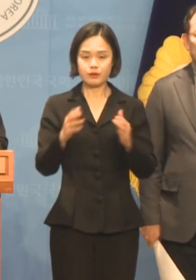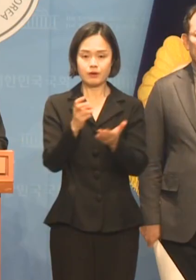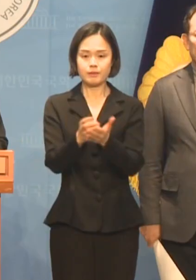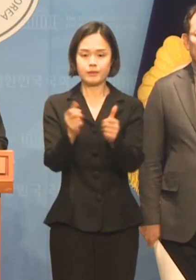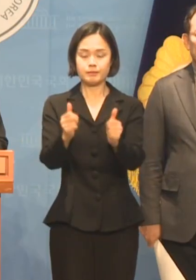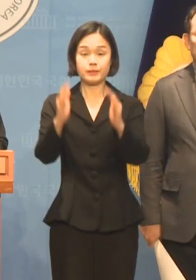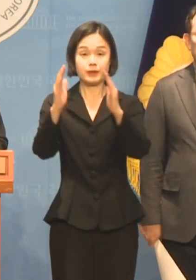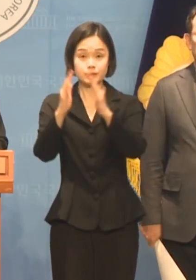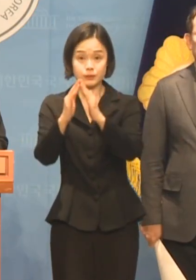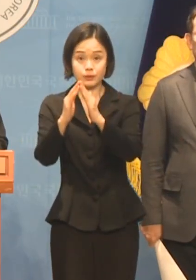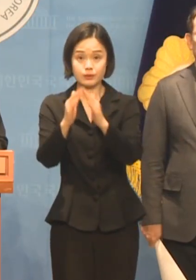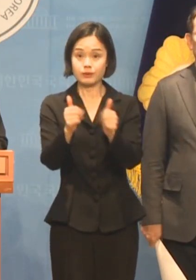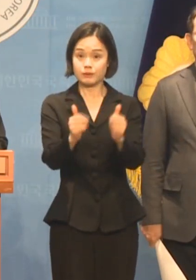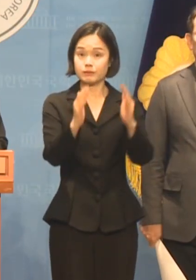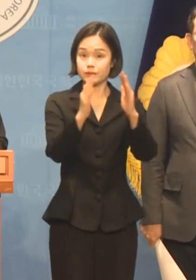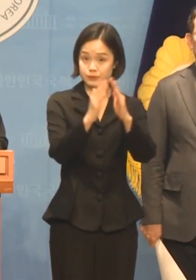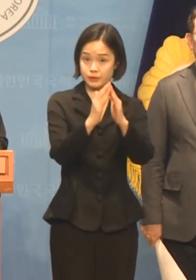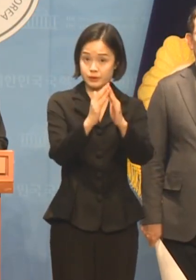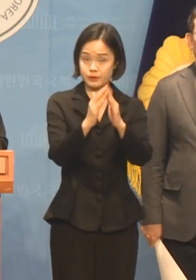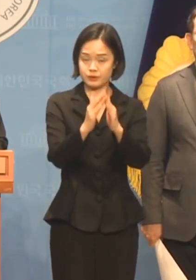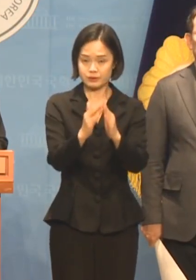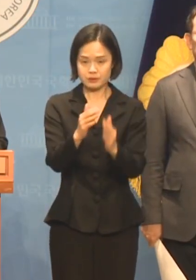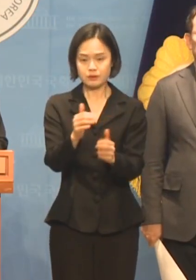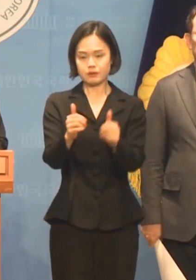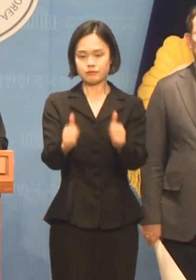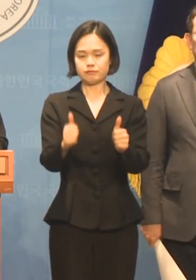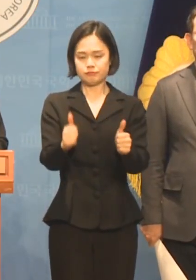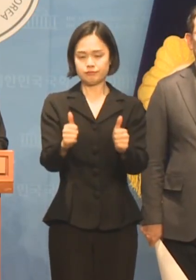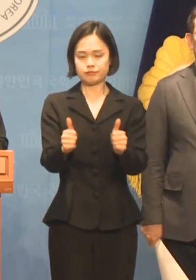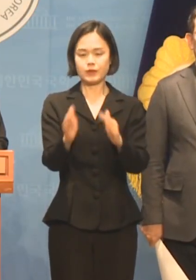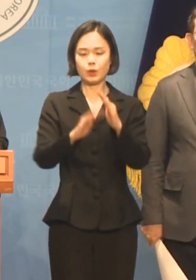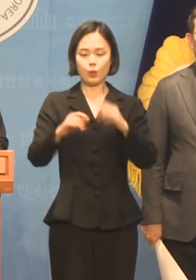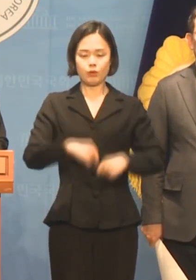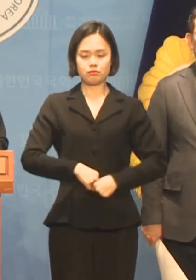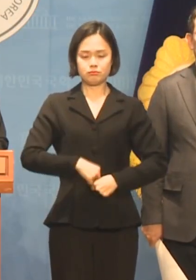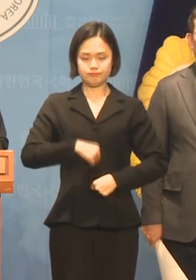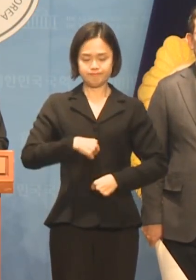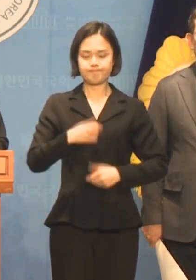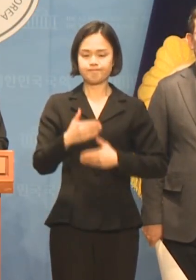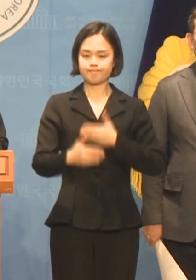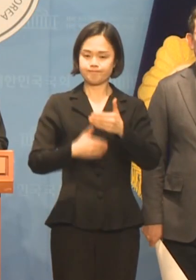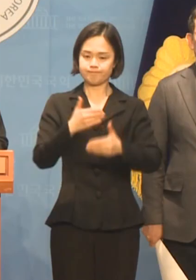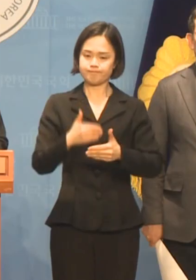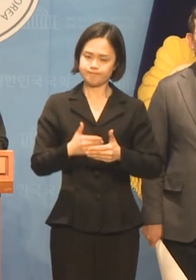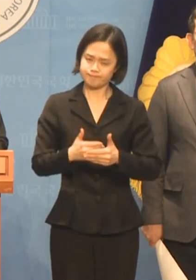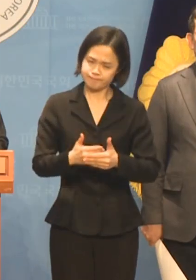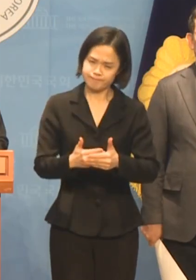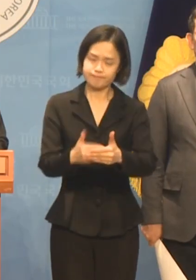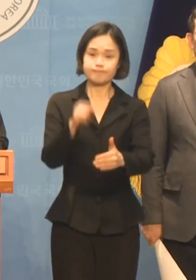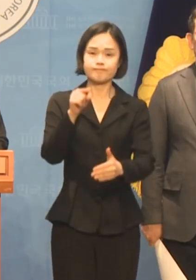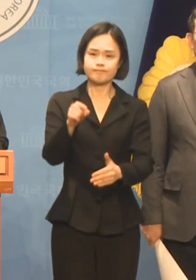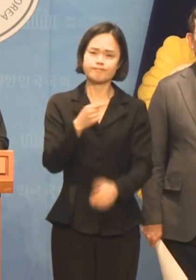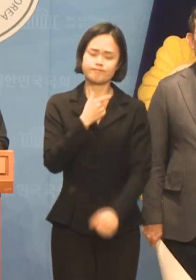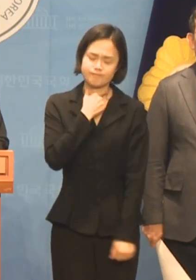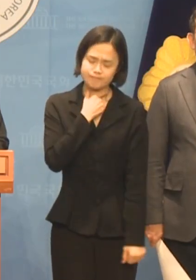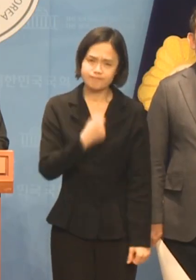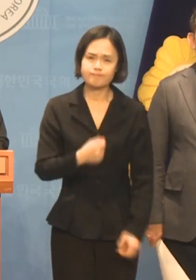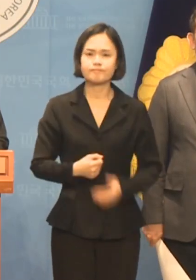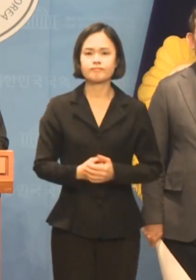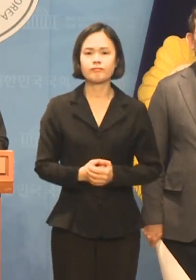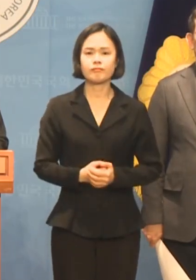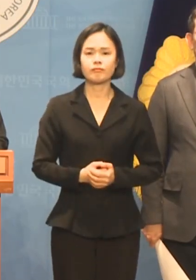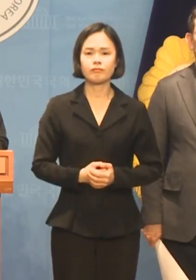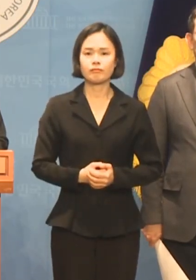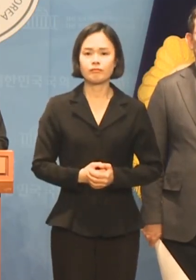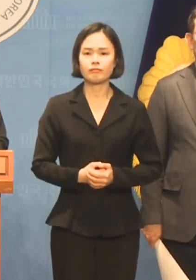사건 처리가 공정한 절차에 따라 하자 없이 진행되기를 염원하며